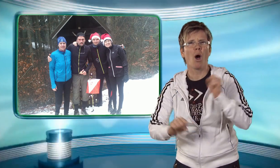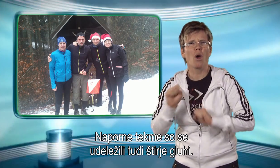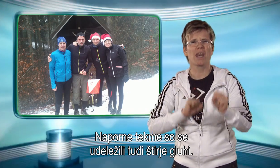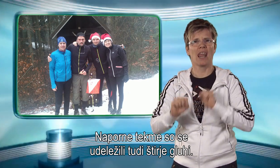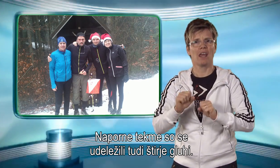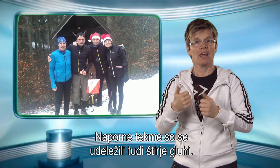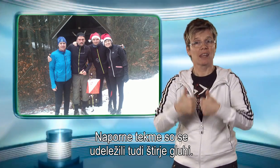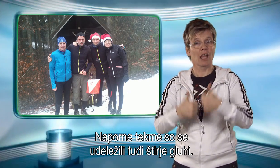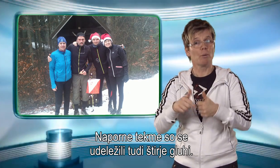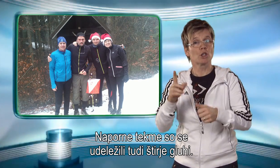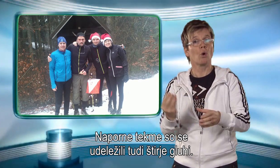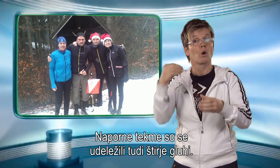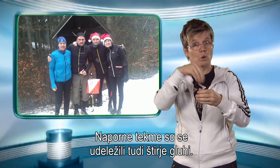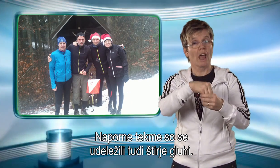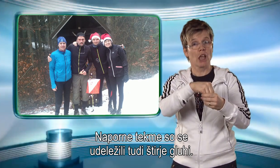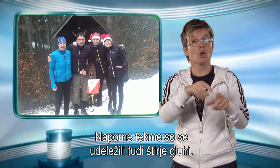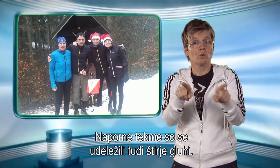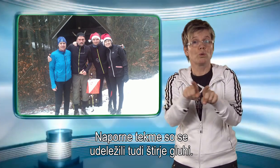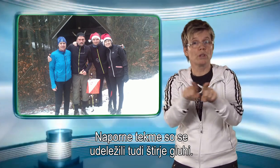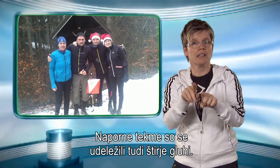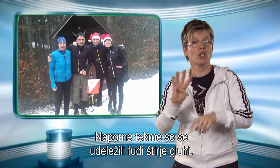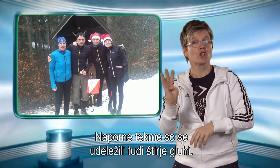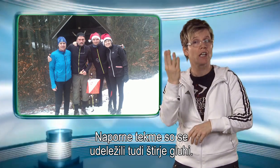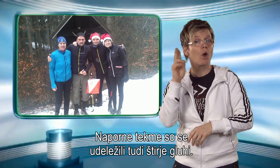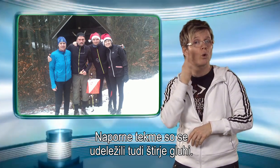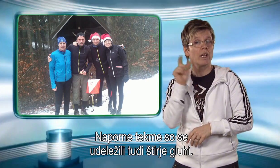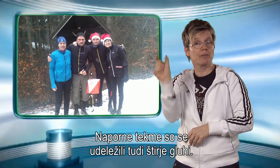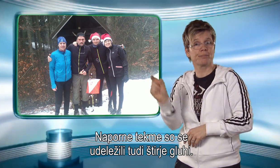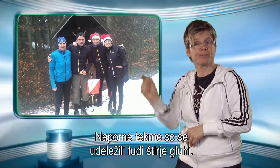Naporne tekme so se udeležili tudi 4 gluhi.